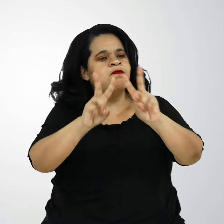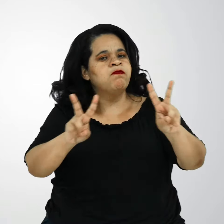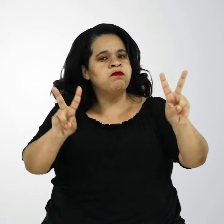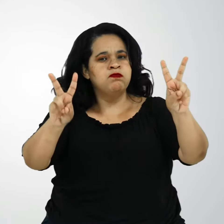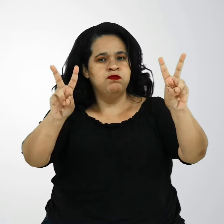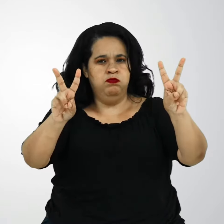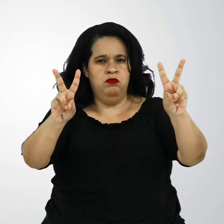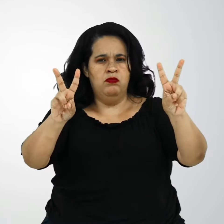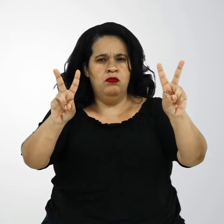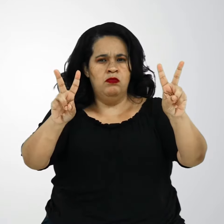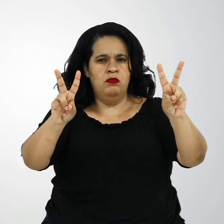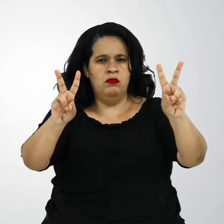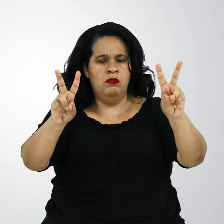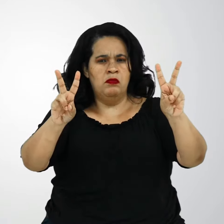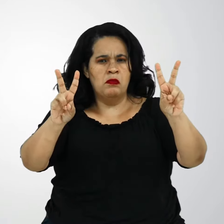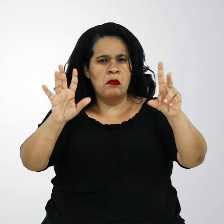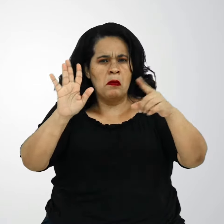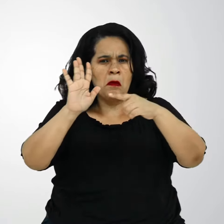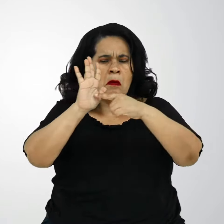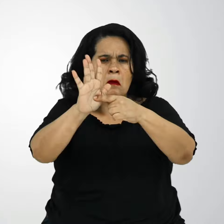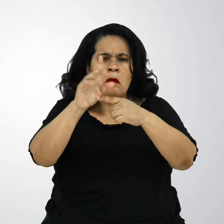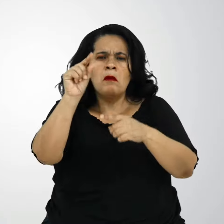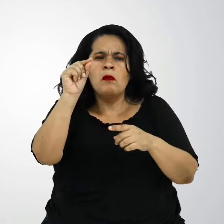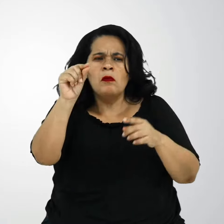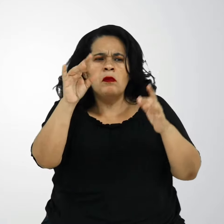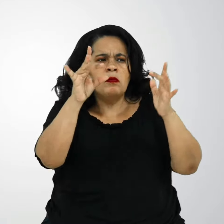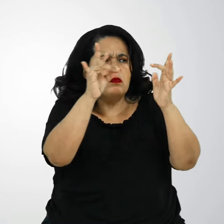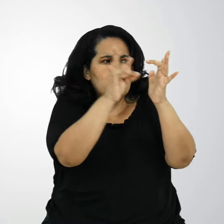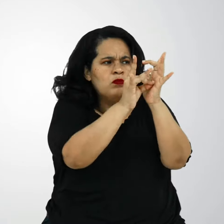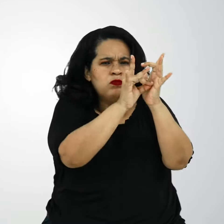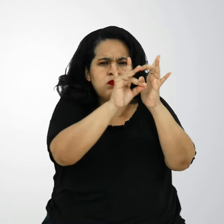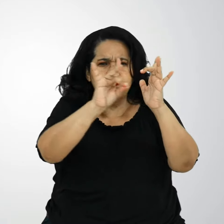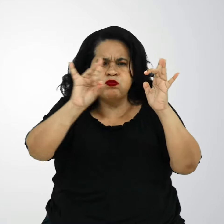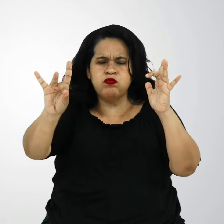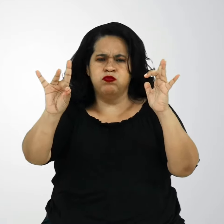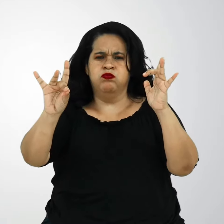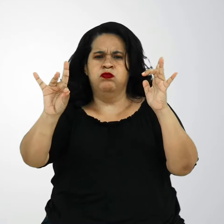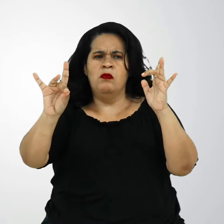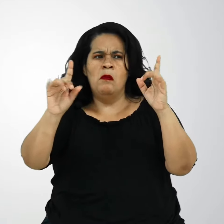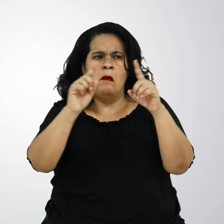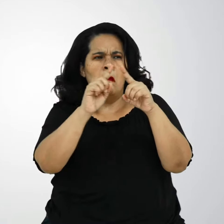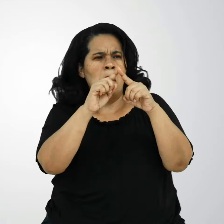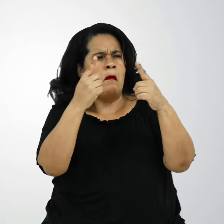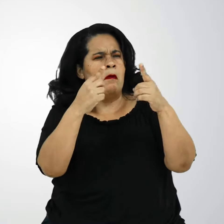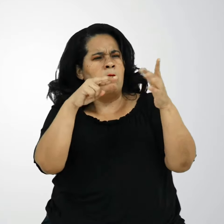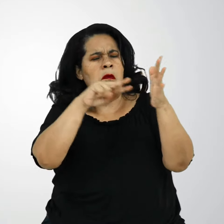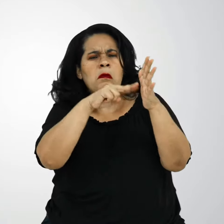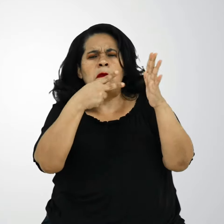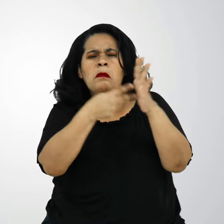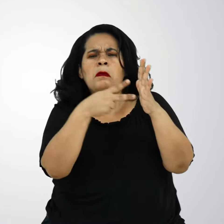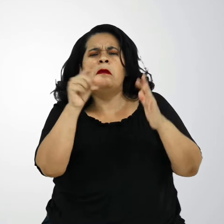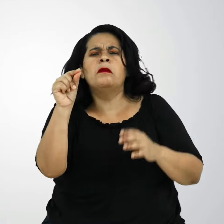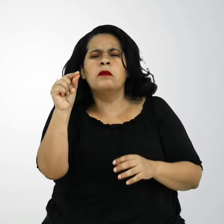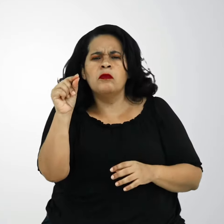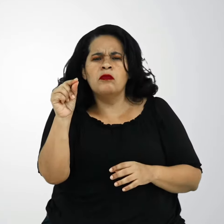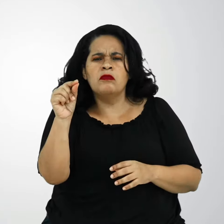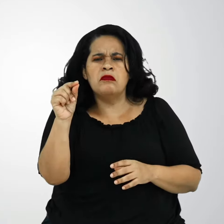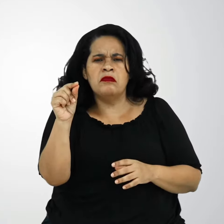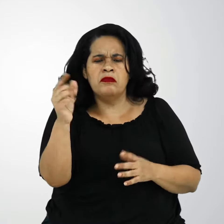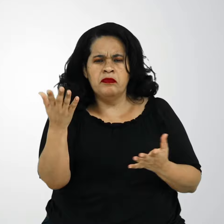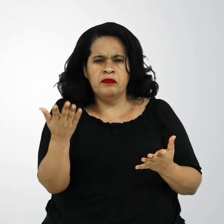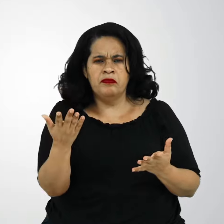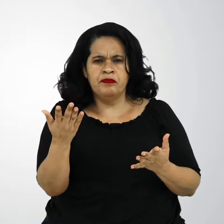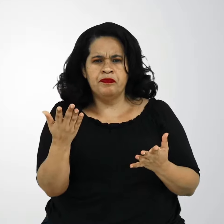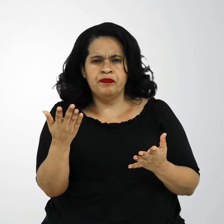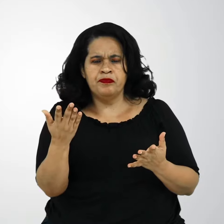é. E o que levanta é a besta do anticristo. E o que é a besta? O que é a besta? Se não esse